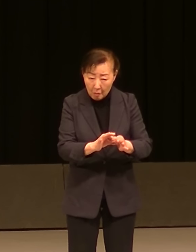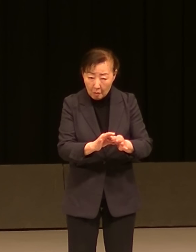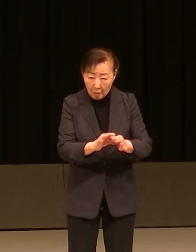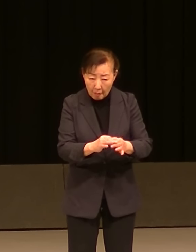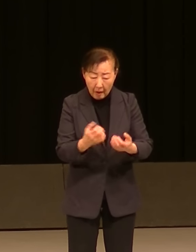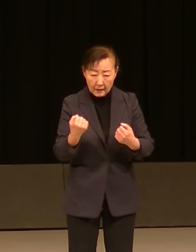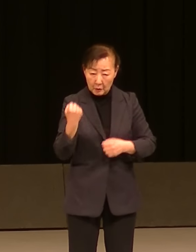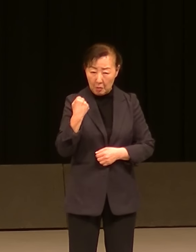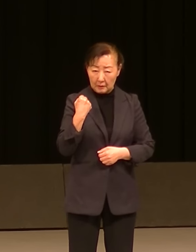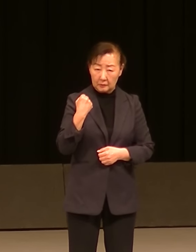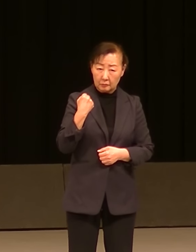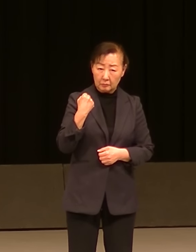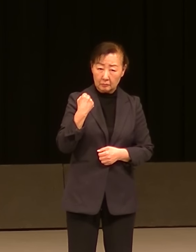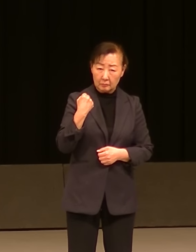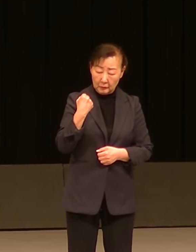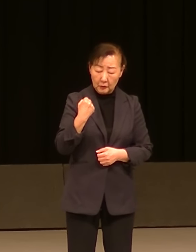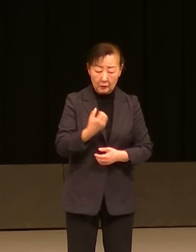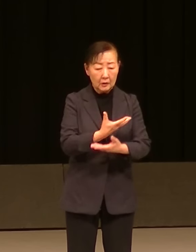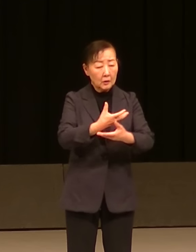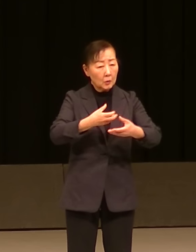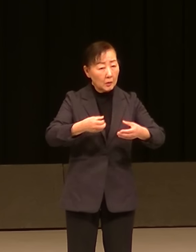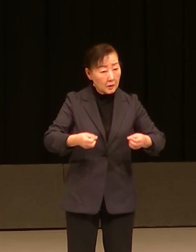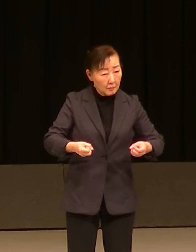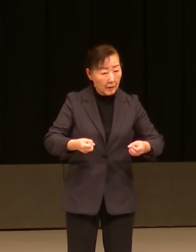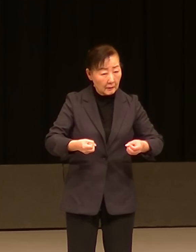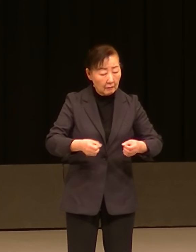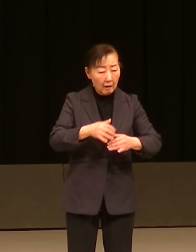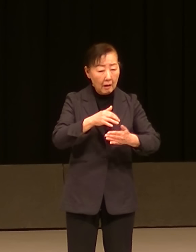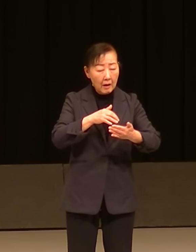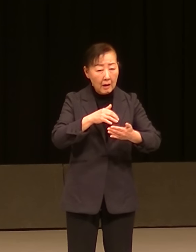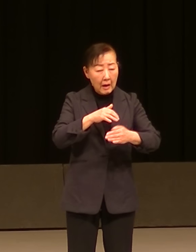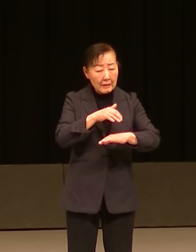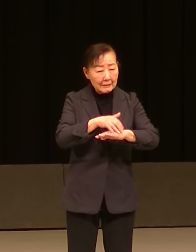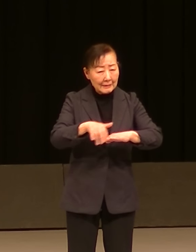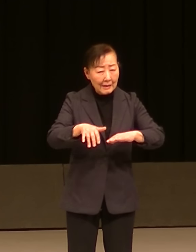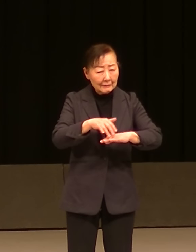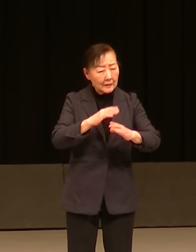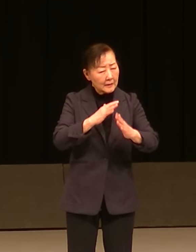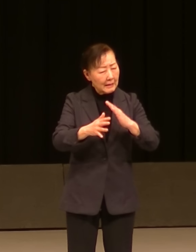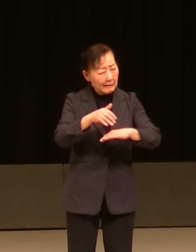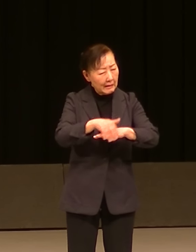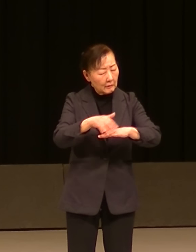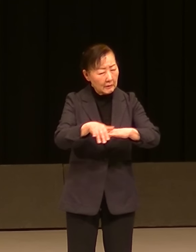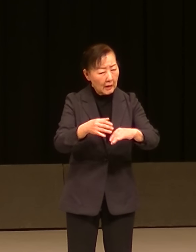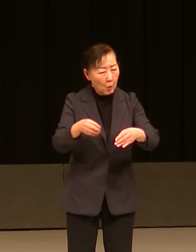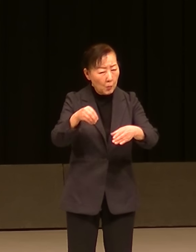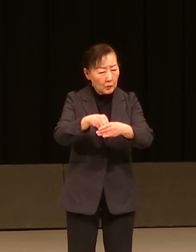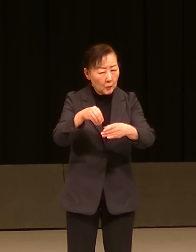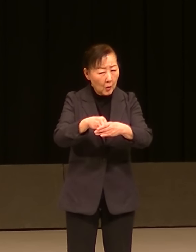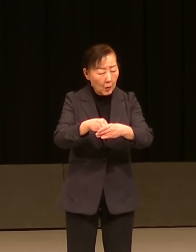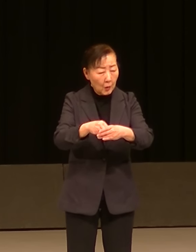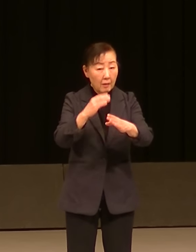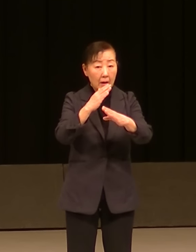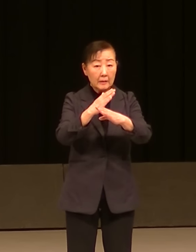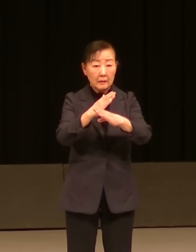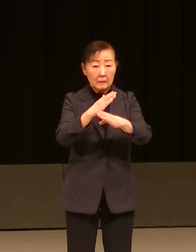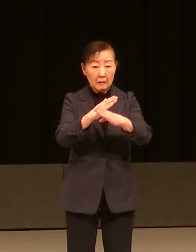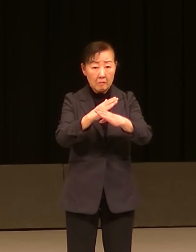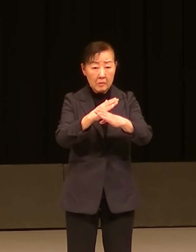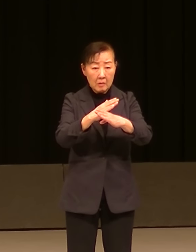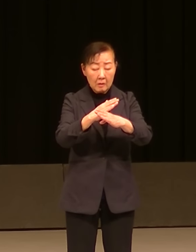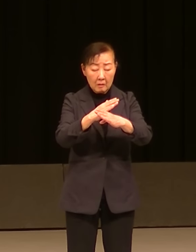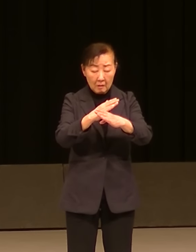化するという取り決めに戦略性を持ち込む、ということはしてはいけない